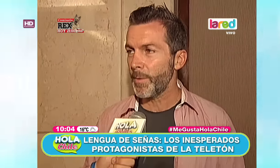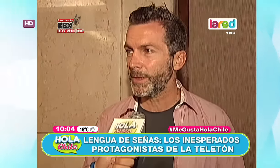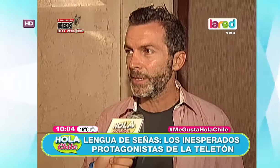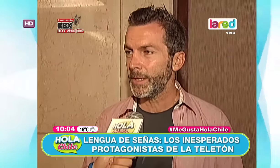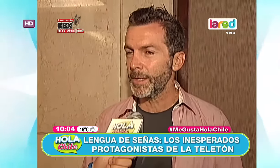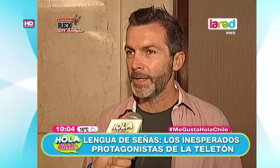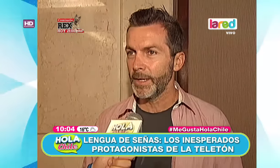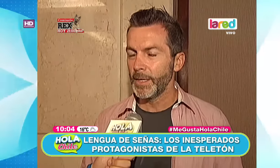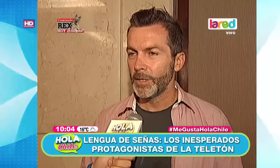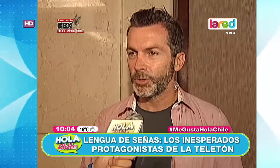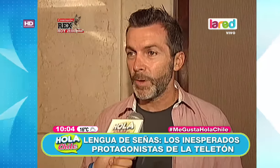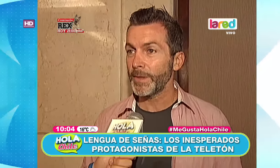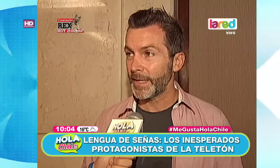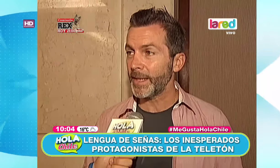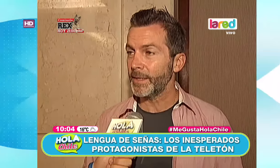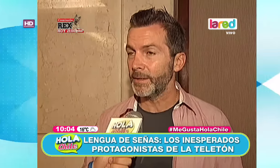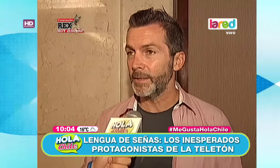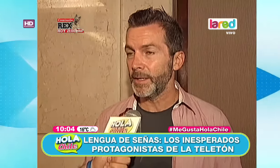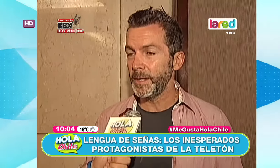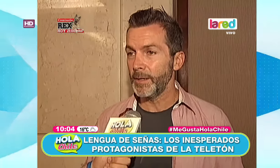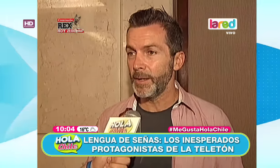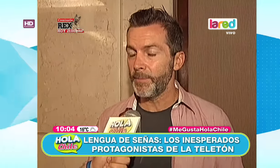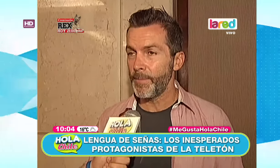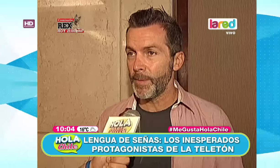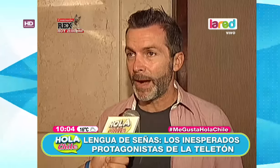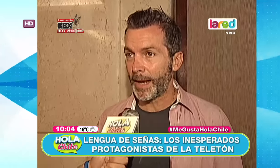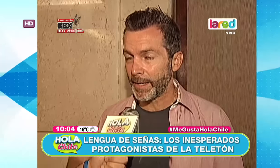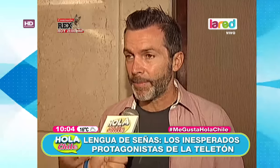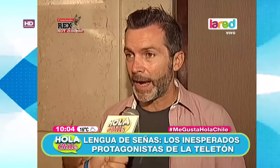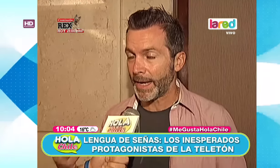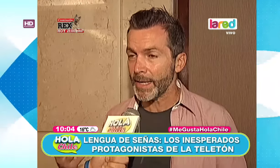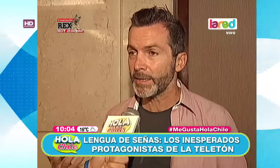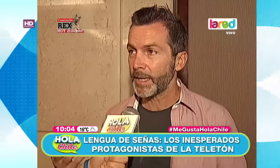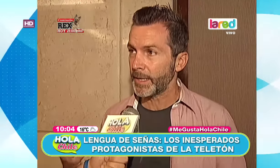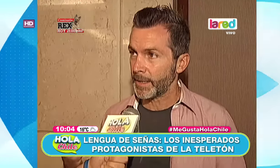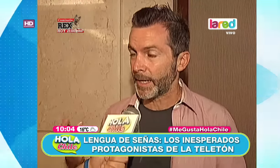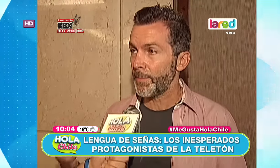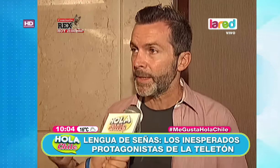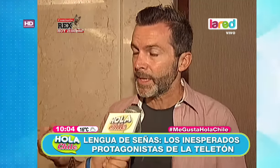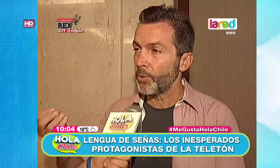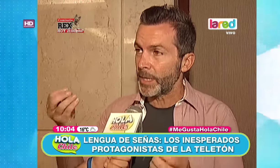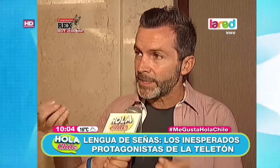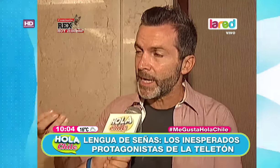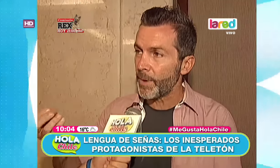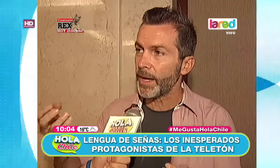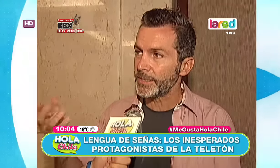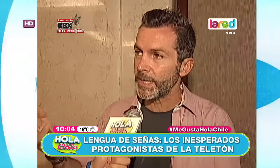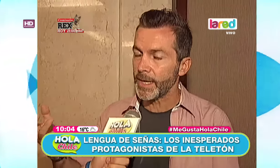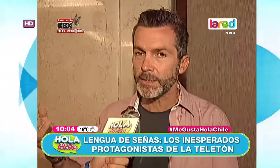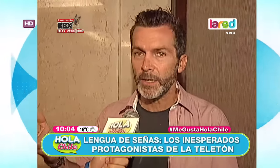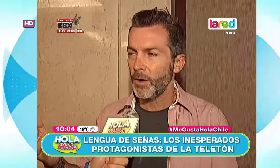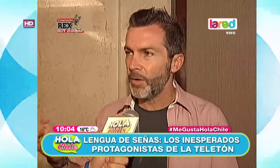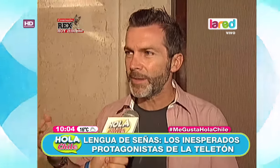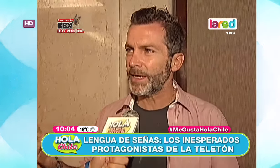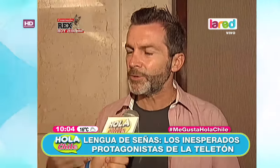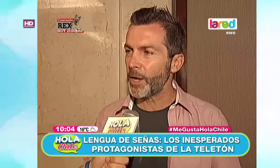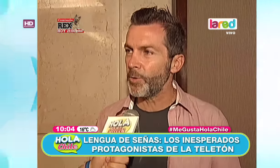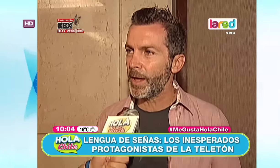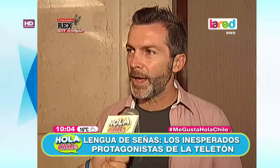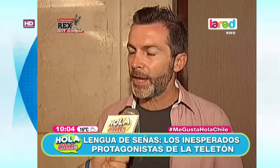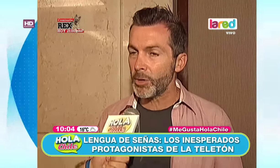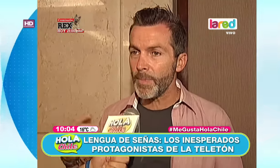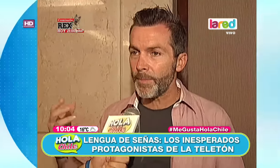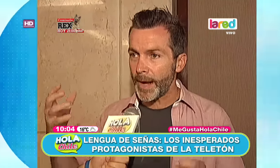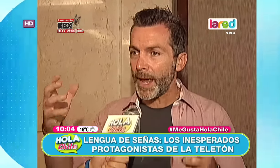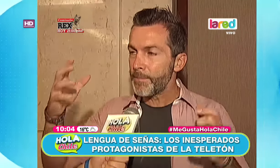plus sumamente, sumamente grande. Y para la gente que realmente utiliza el lenguaje de señas, obviamente